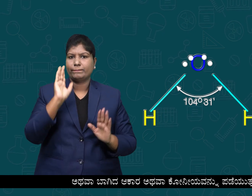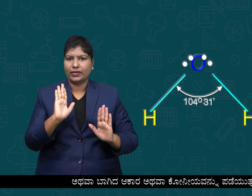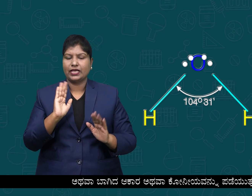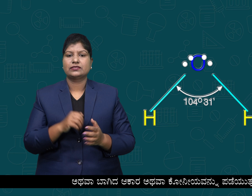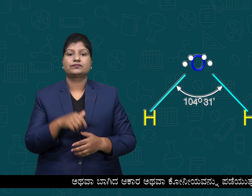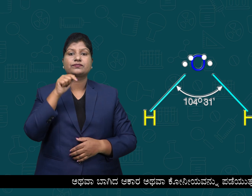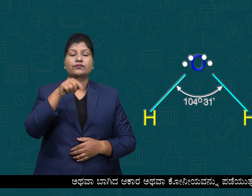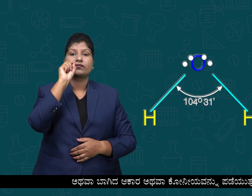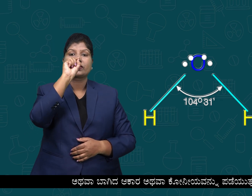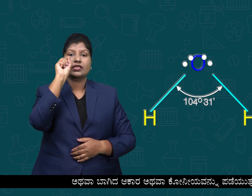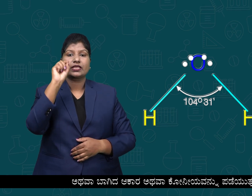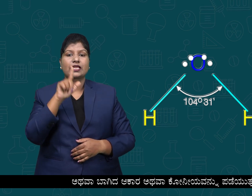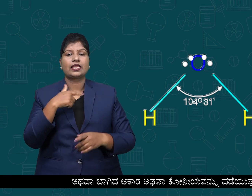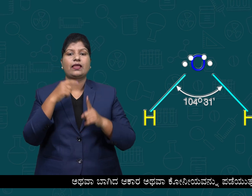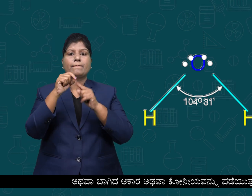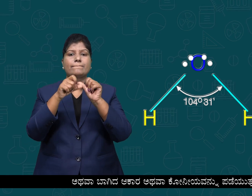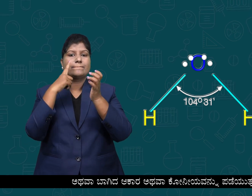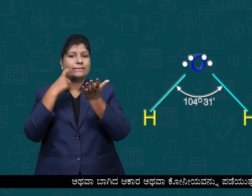ಆಕಾರ ಅಥವಾ ಕೋನೀಯವನ್ನು ಪಡೆಯುತ್ತದೆ.